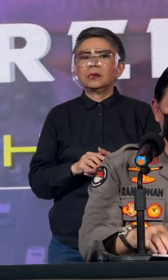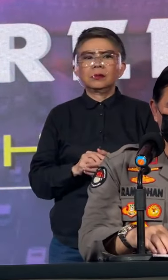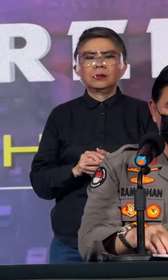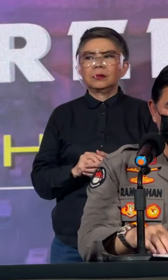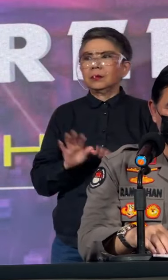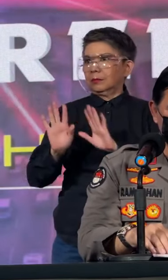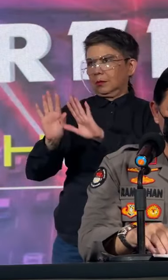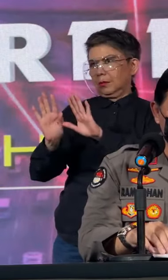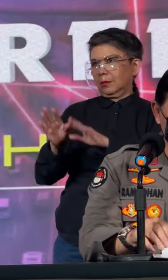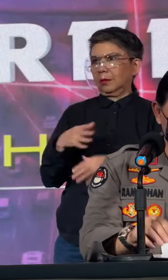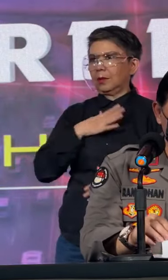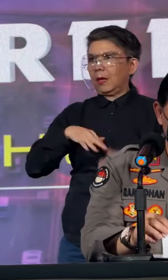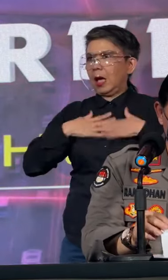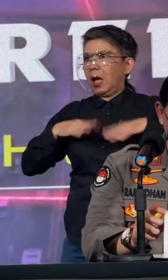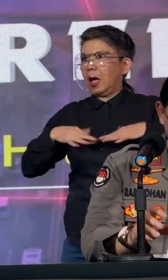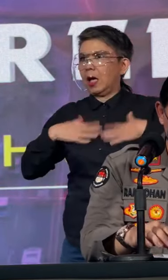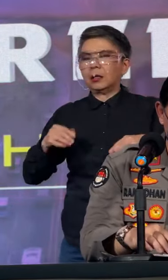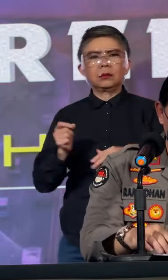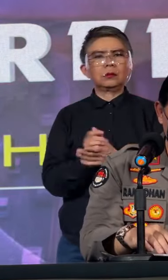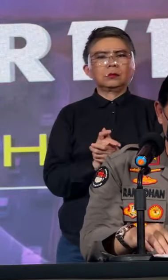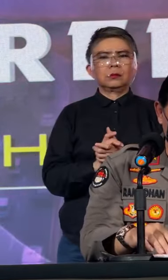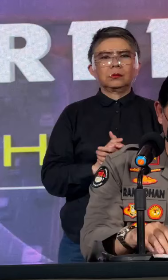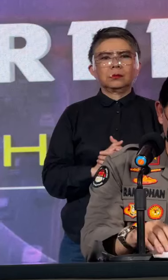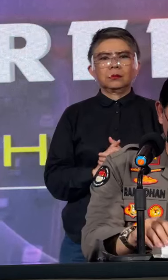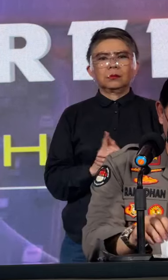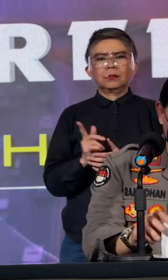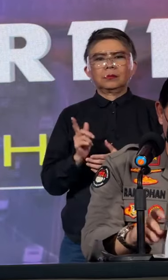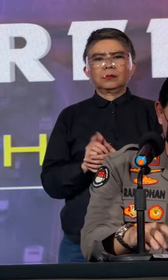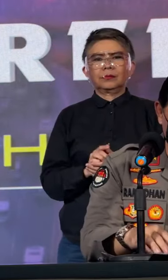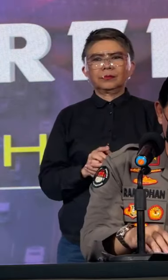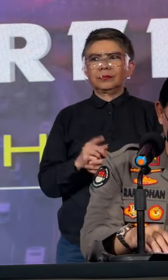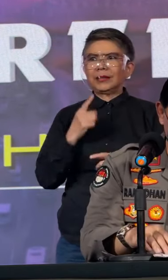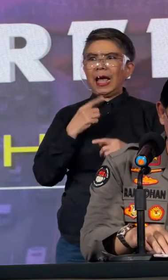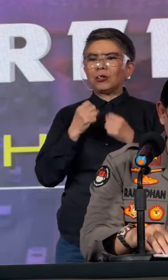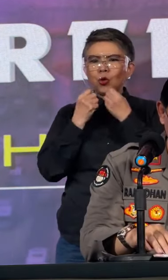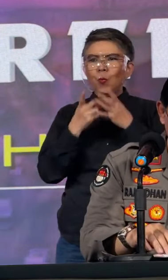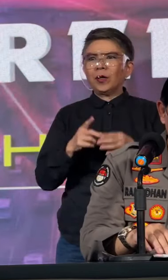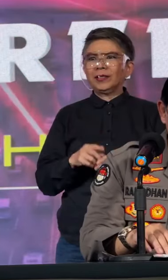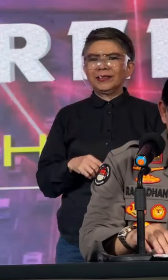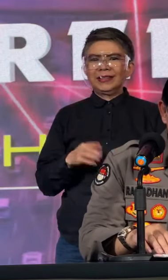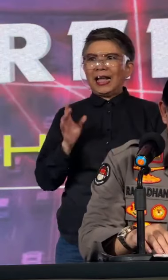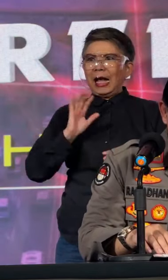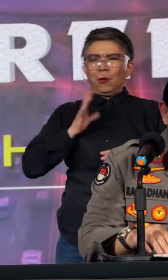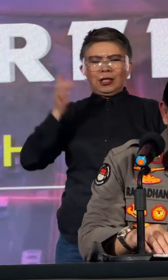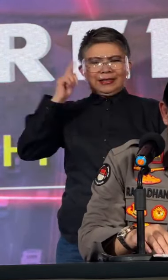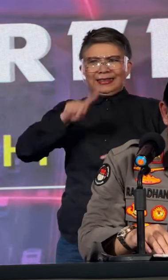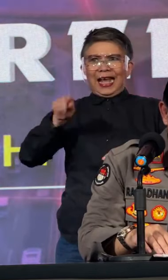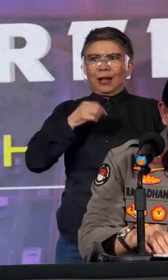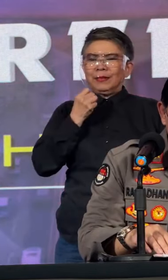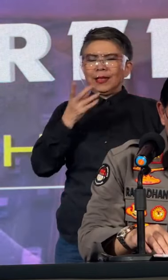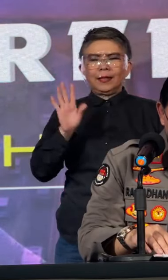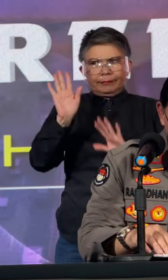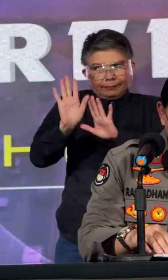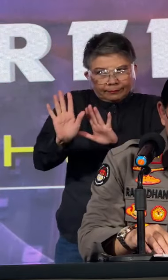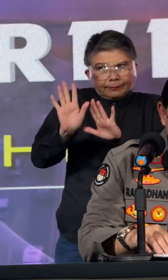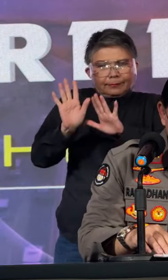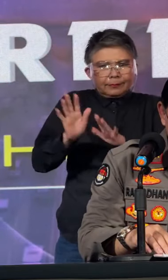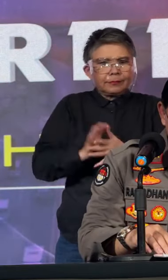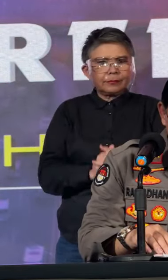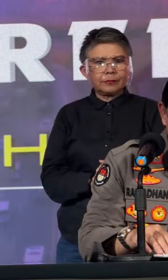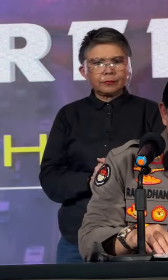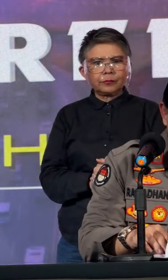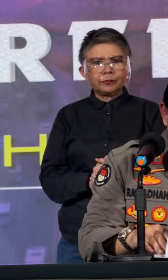pihak-pihak mana saja mungkin Pak, kalau ada angkanya Pak. Tunggu dong ya, sabar ya. Siap. Salah kalau ngomong ntar. Nggak ada Lely kok. Lely nggak